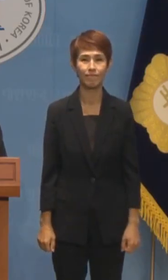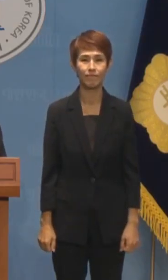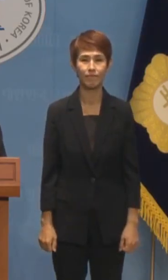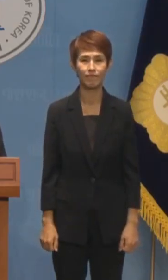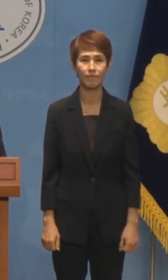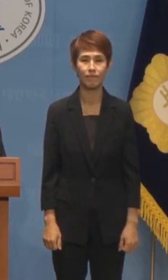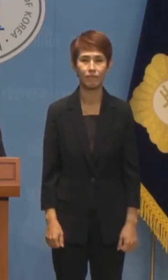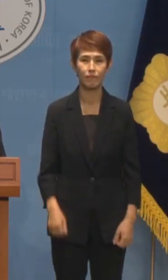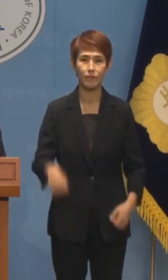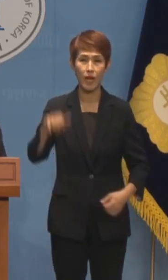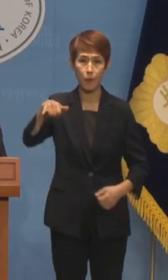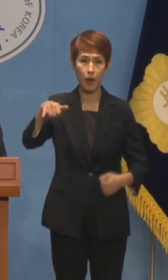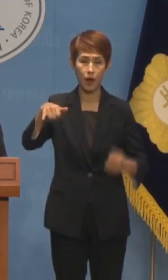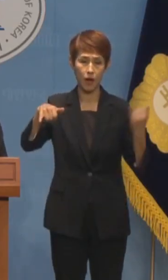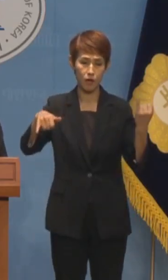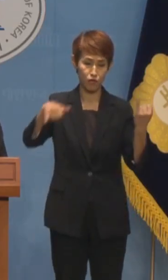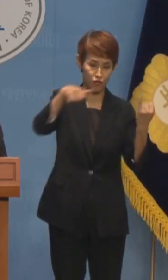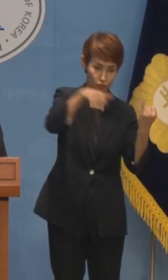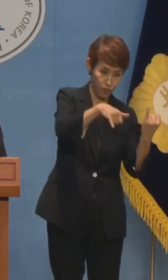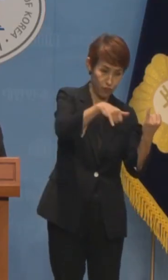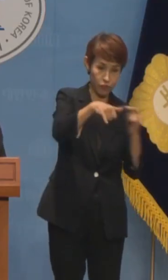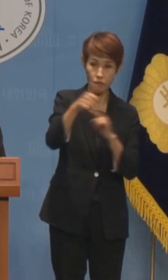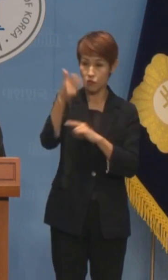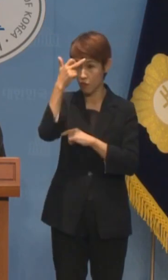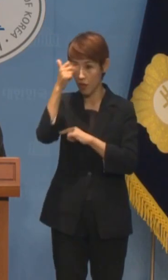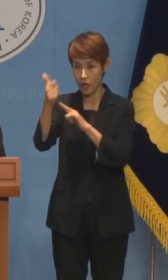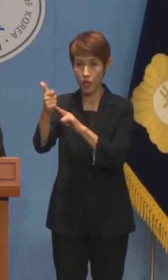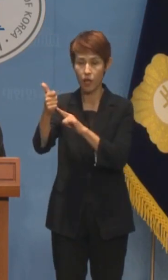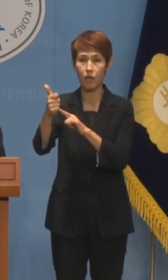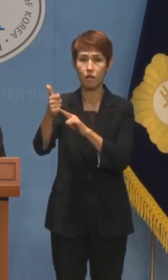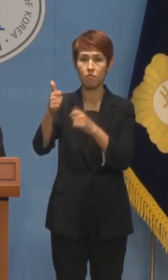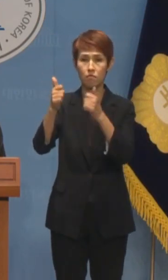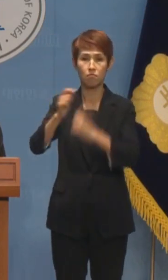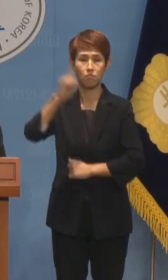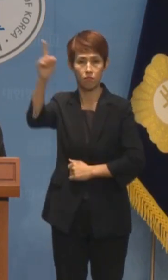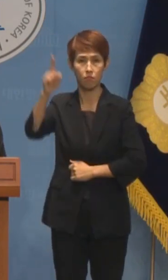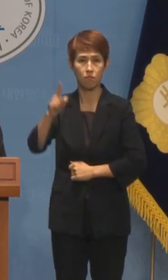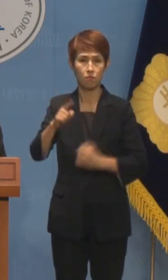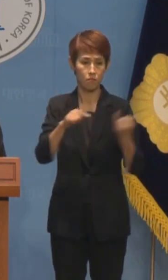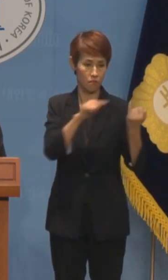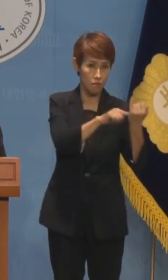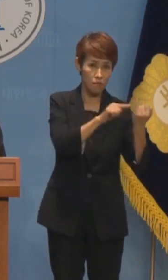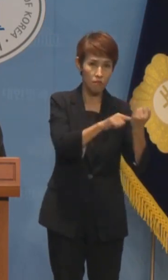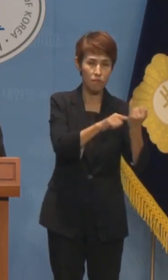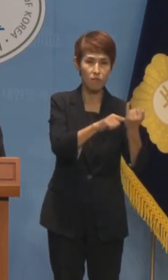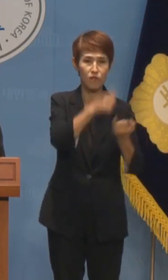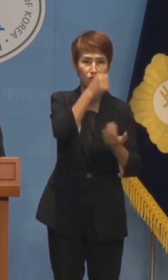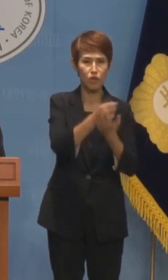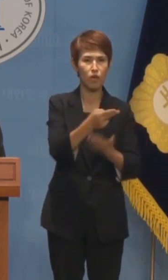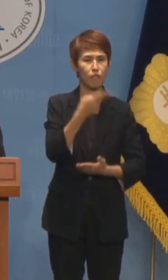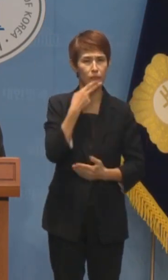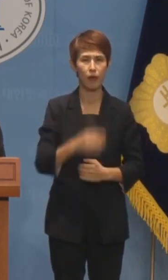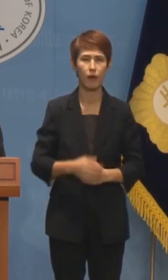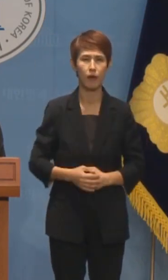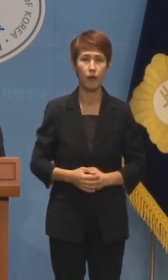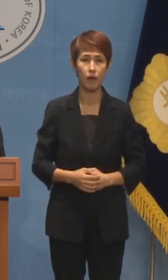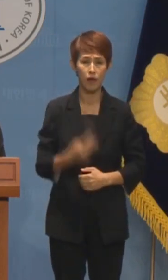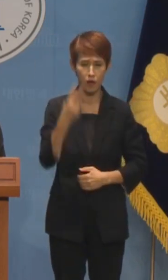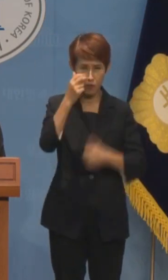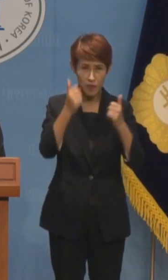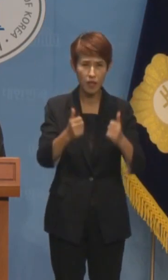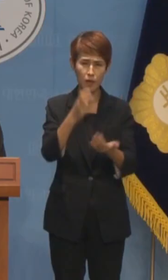금품을 준 사람은 기소 권고, 받은 사람은 불기소. 검찰은 제발 법대로만